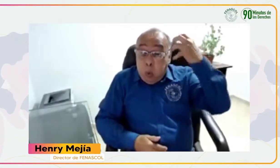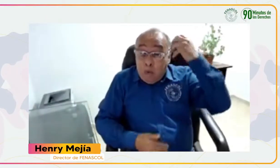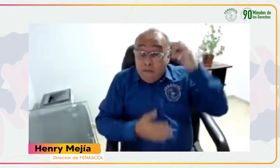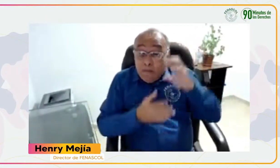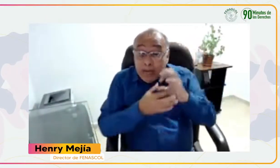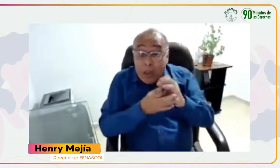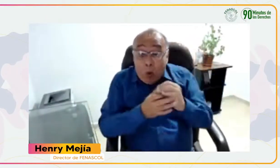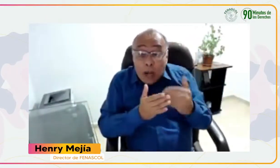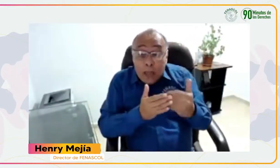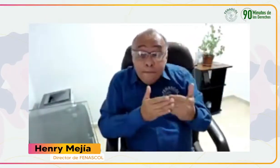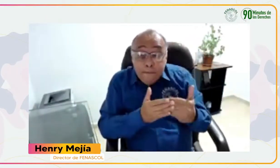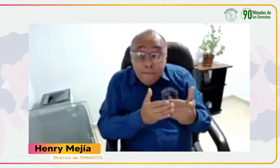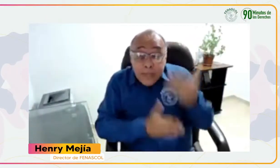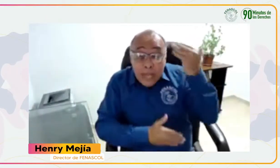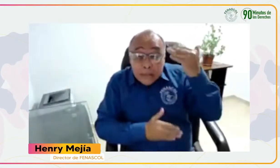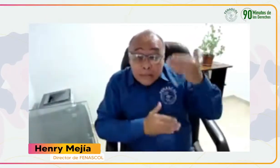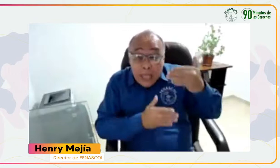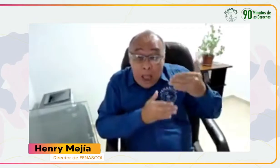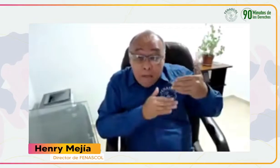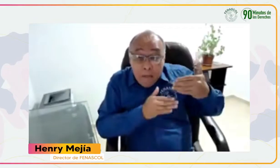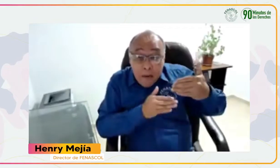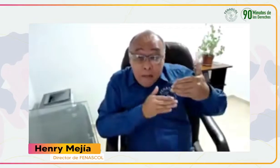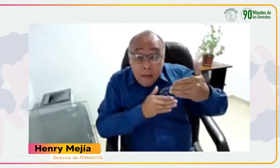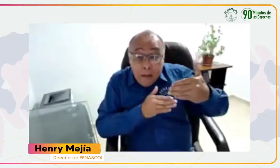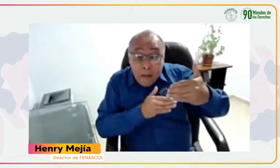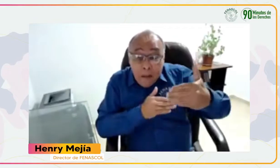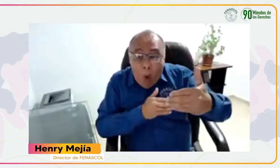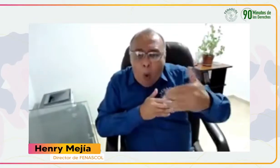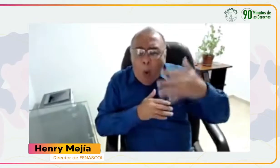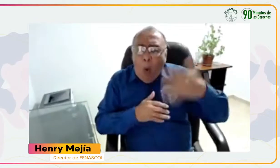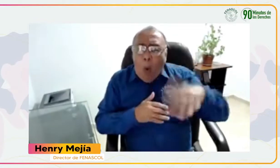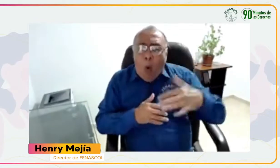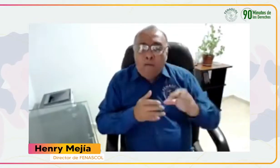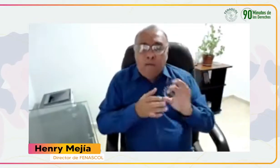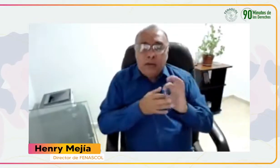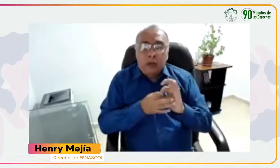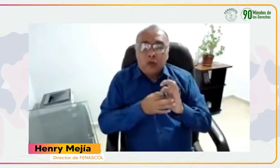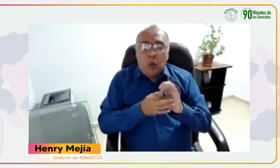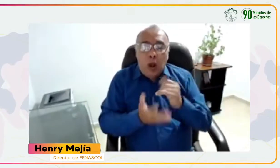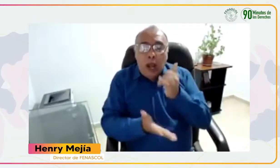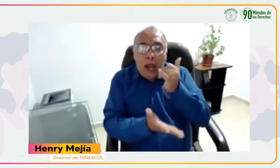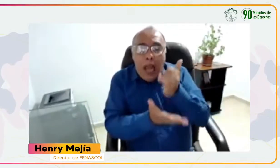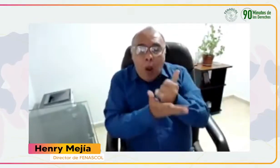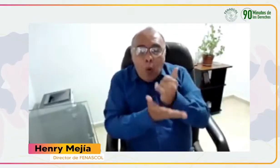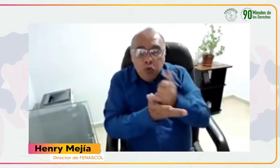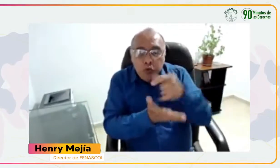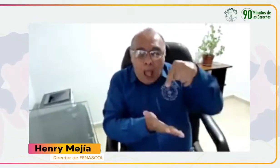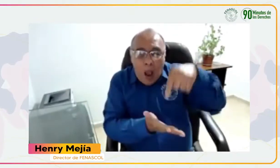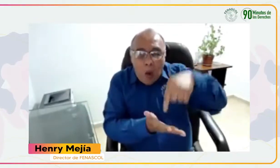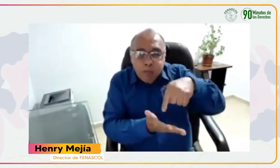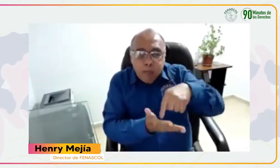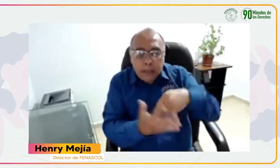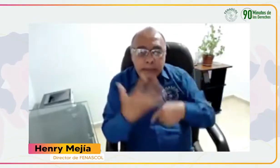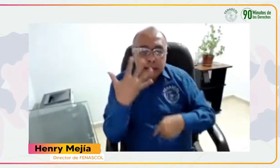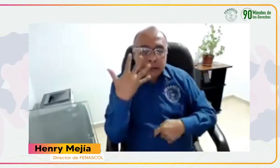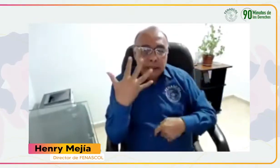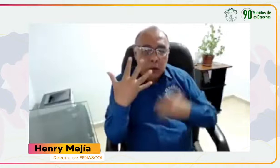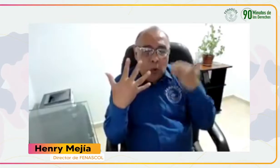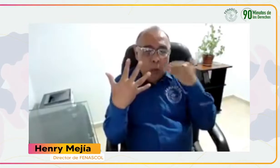realmente hace algún tiempo, cuando FENASCOL inició, la junta de